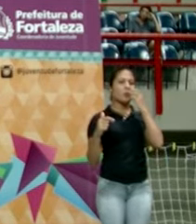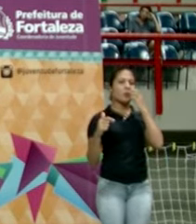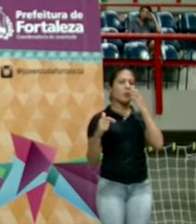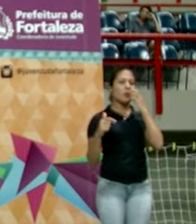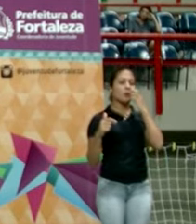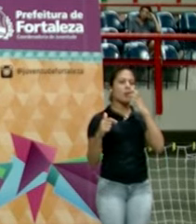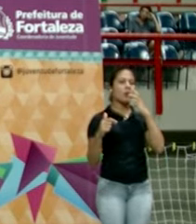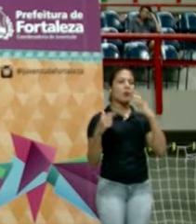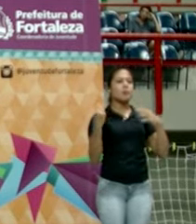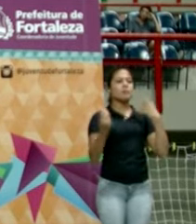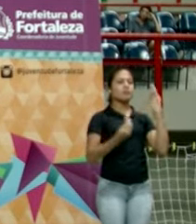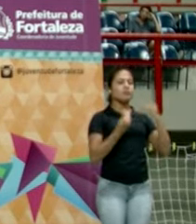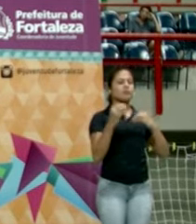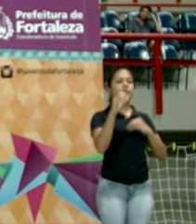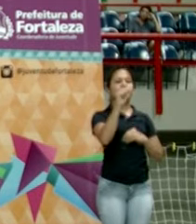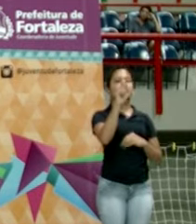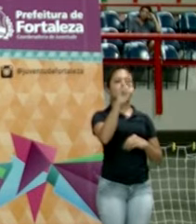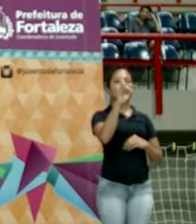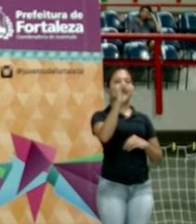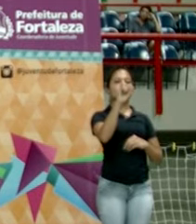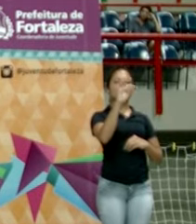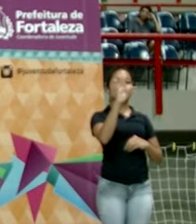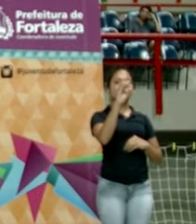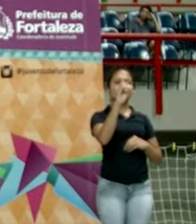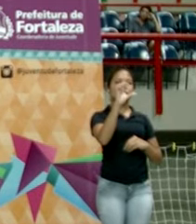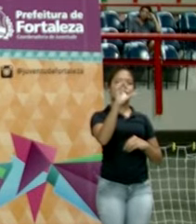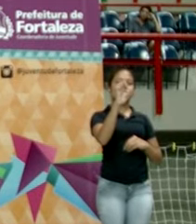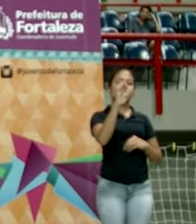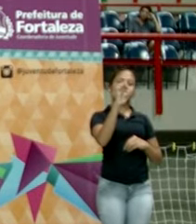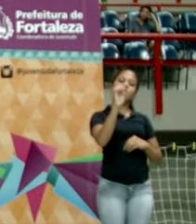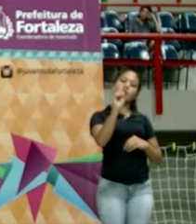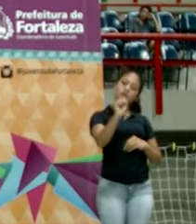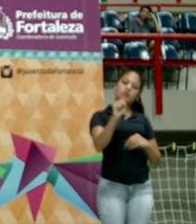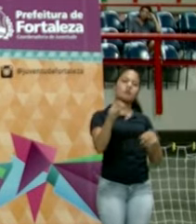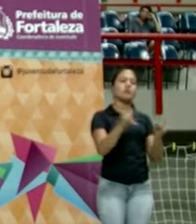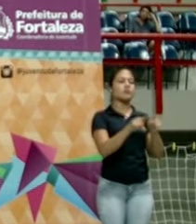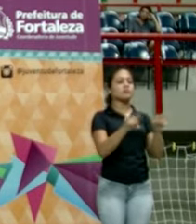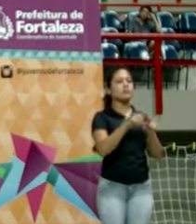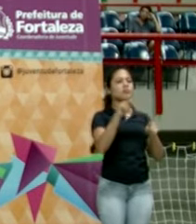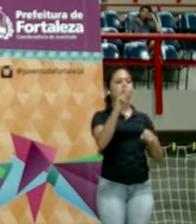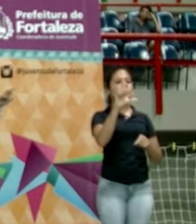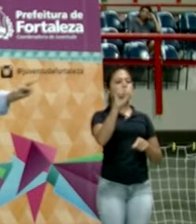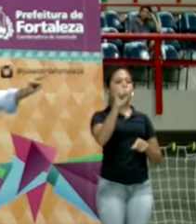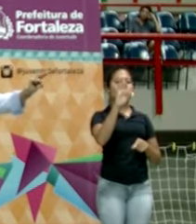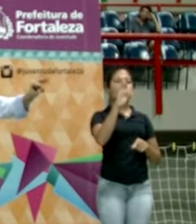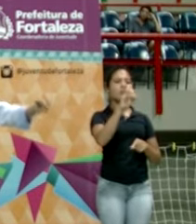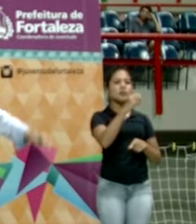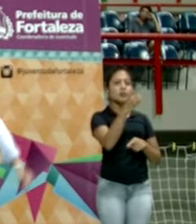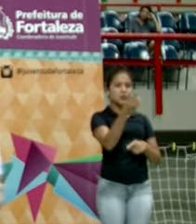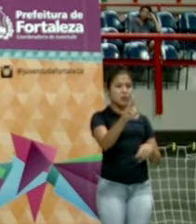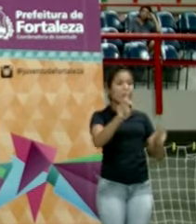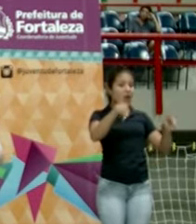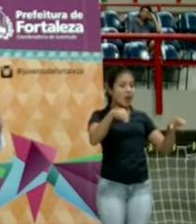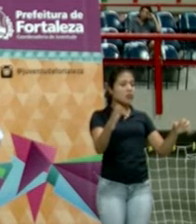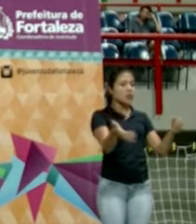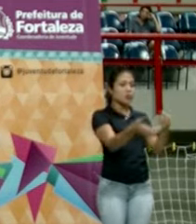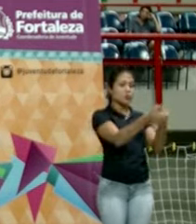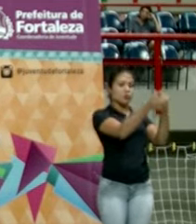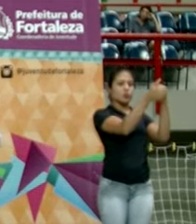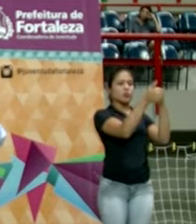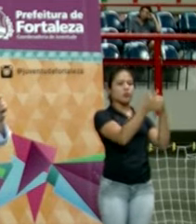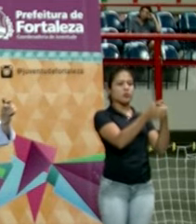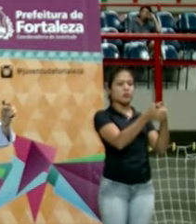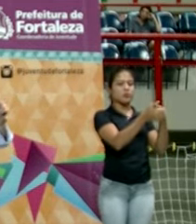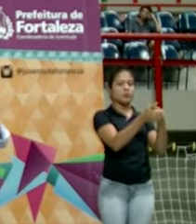as obras de Aristóteles, de Platão? Essas obras, elas foram escondidas,